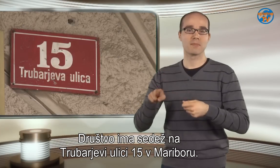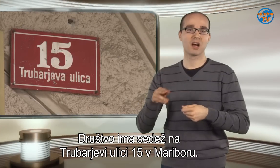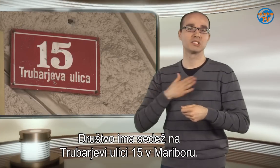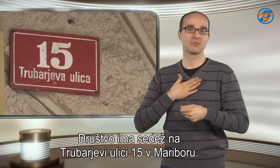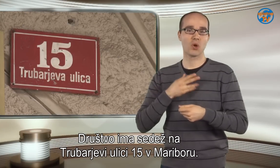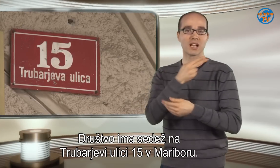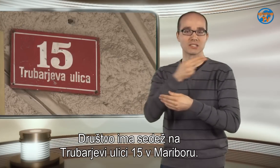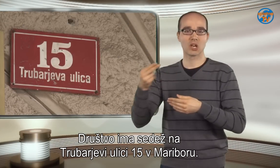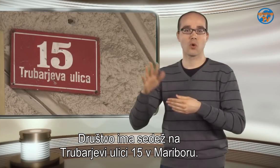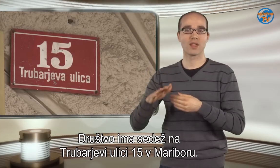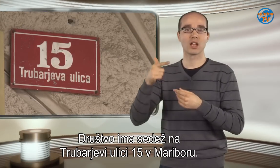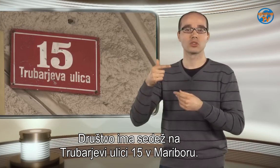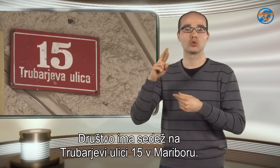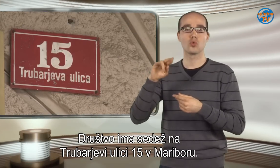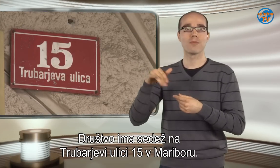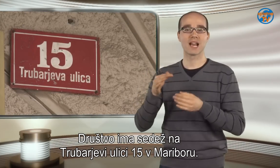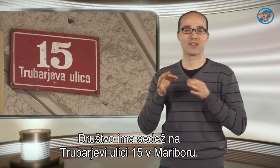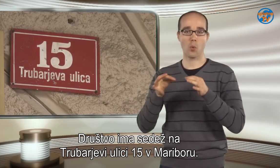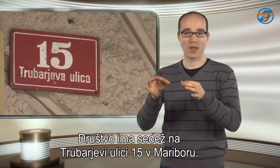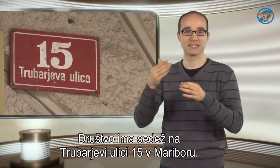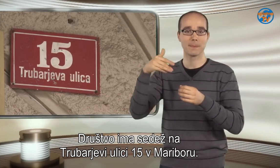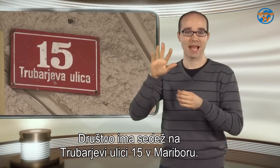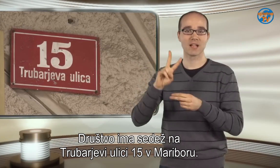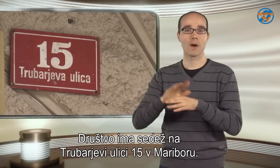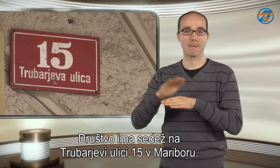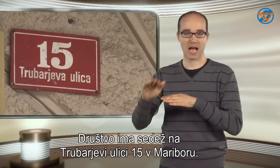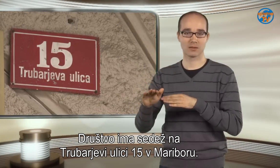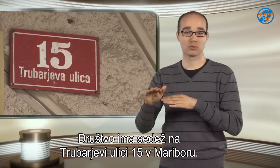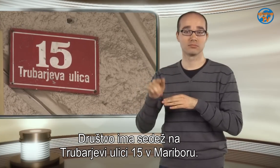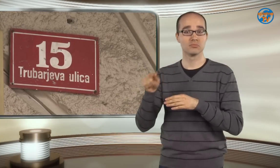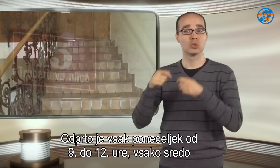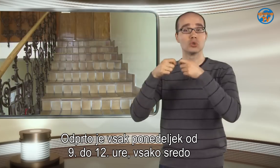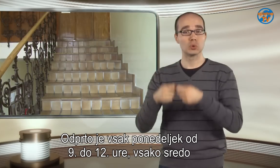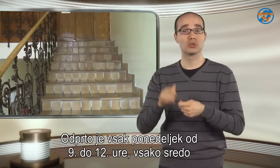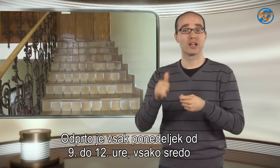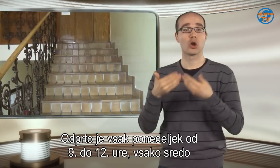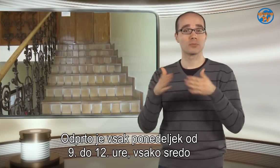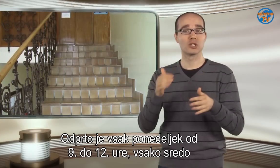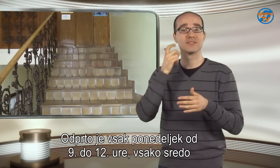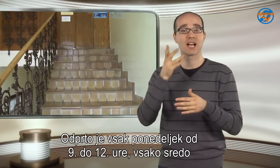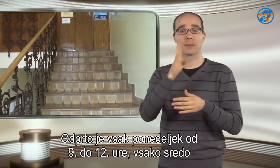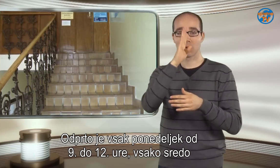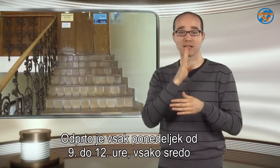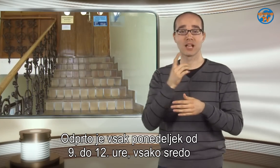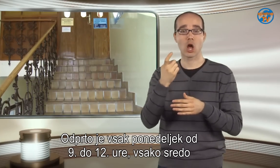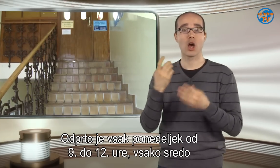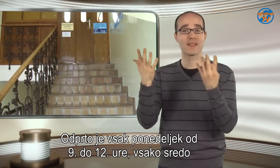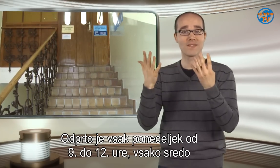Društvo ima sedež na Trubarjevi ulici 15 v Mariboru. Odprto je vsak ponedeljek od 9.